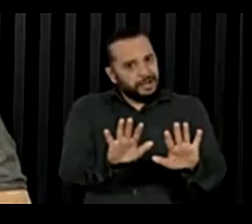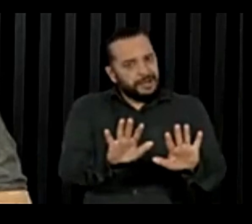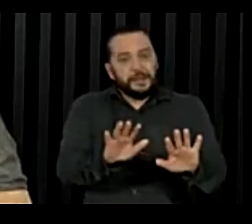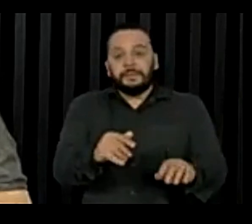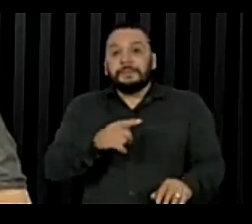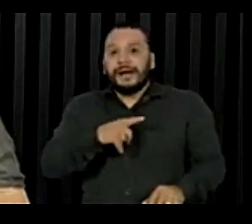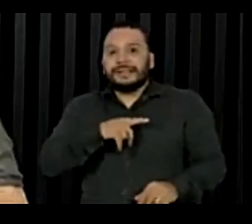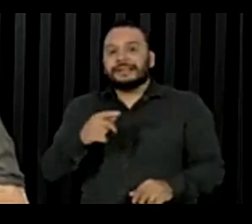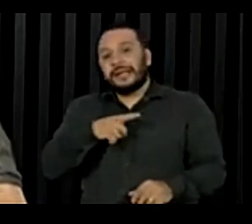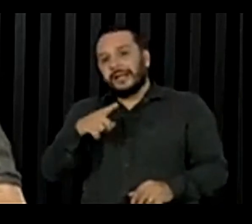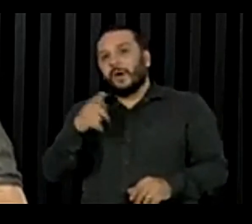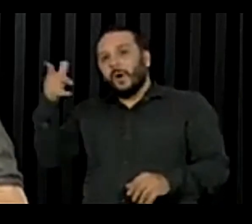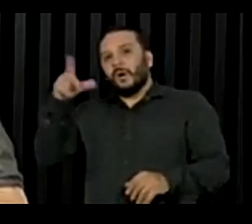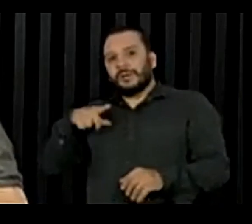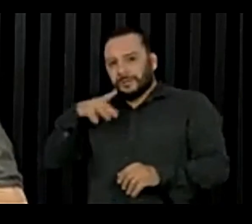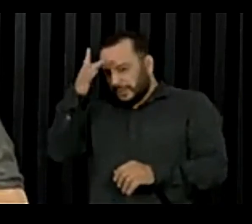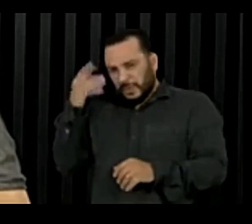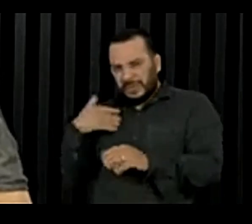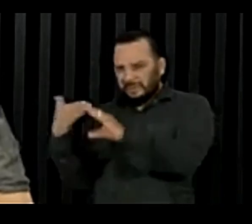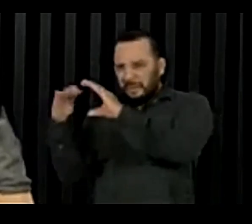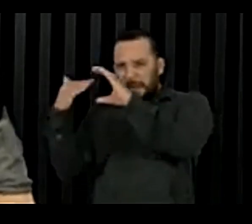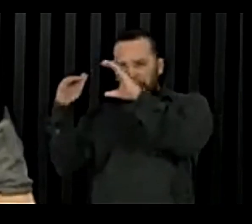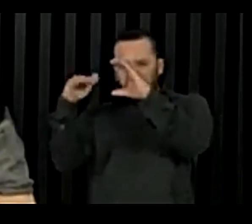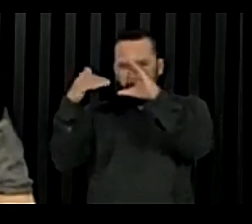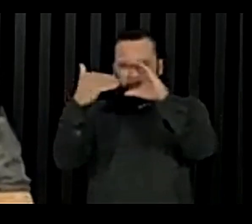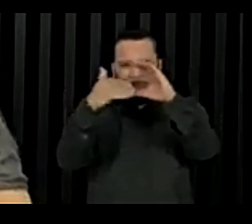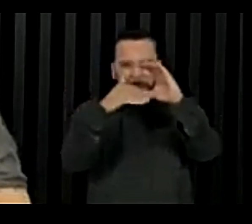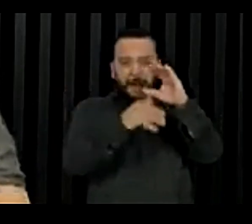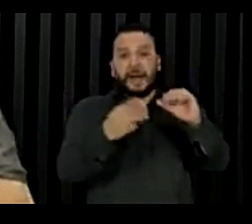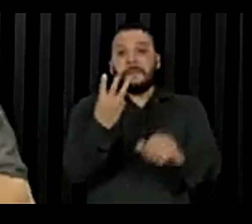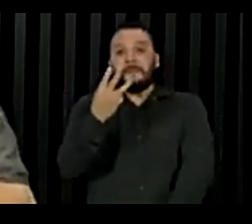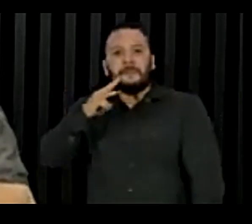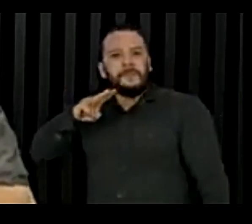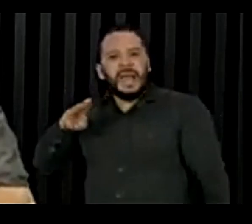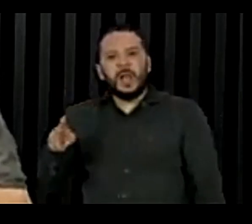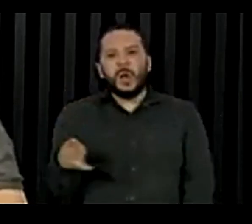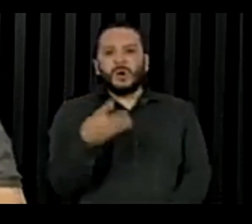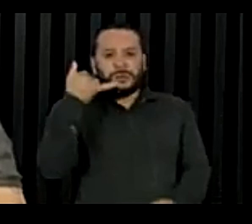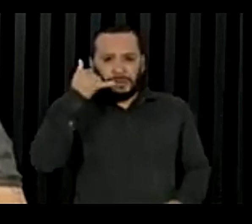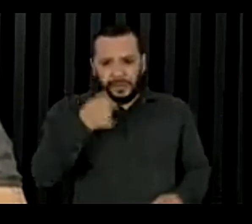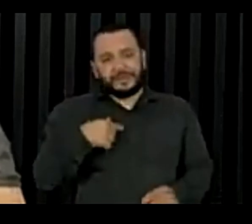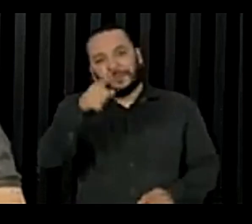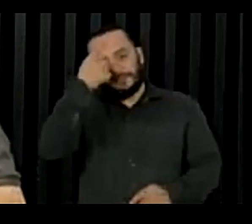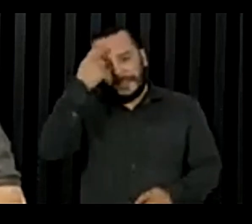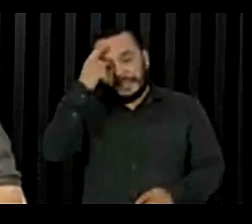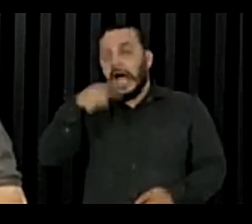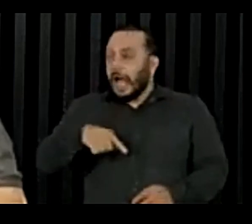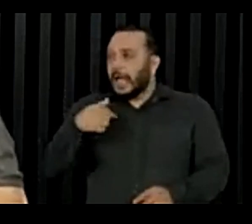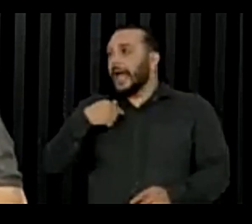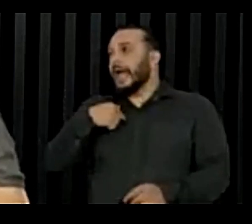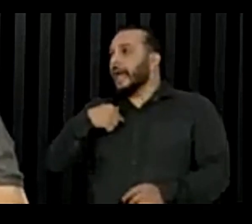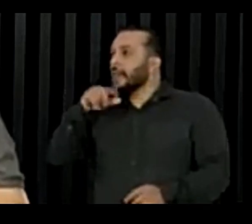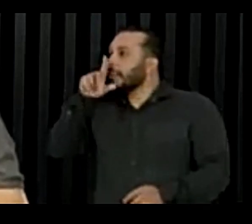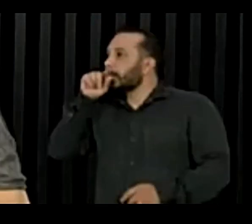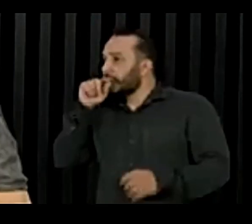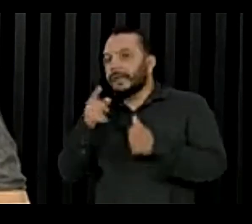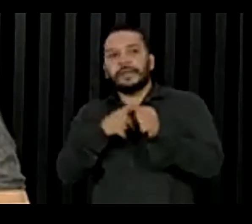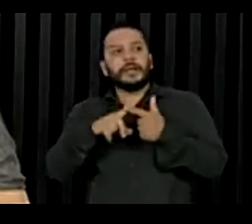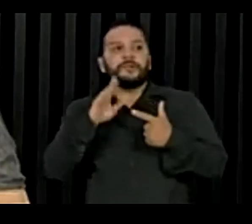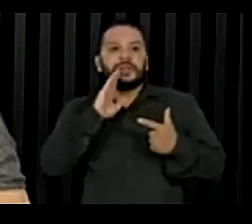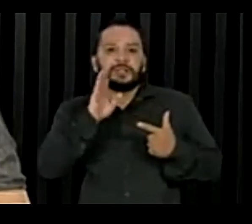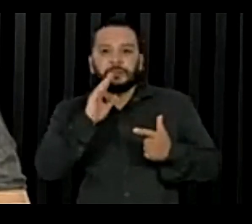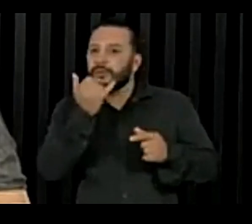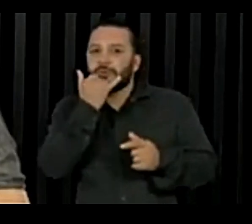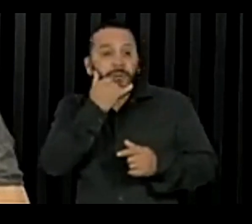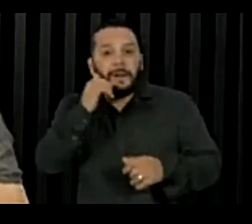milhões de celulares. Esse é o maior recurso hoje utilizado pelo gabinete do ódio. A gente pensa que são os robôs do Twitter, que é o Facebook. Não, a arma mais utilizada